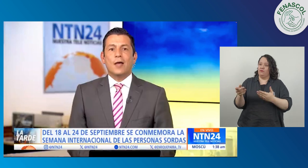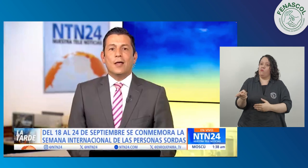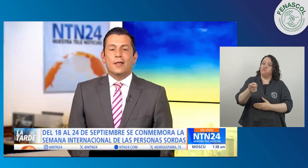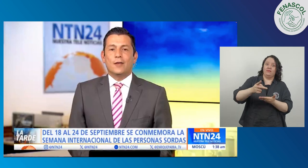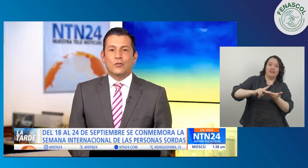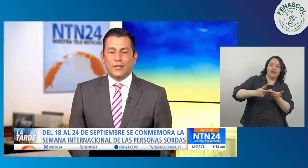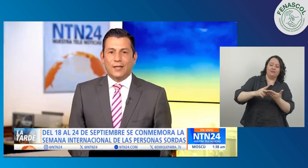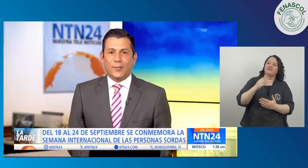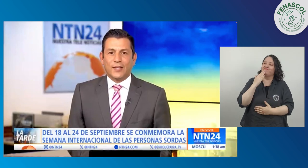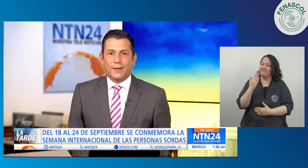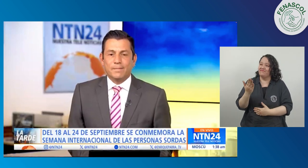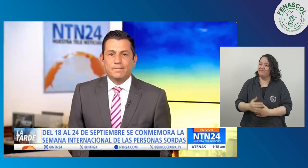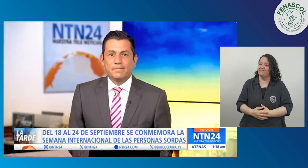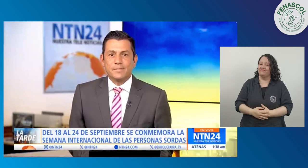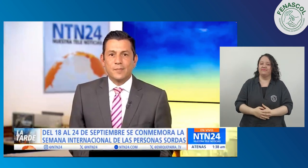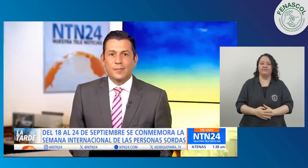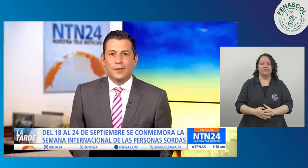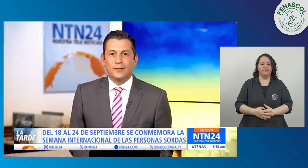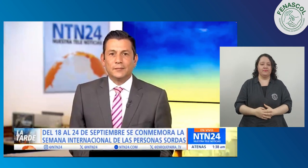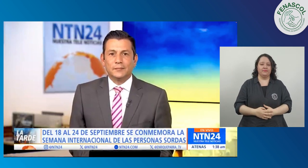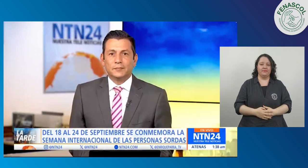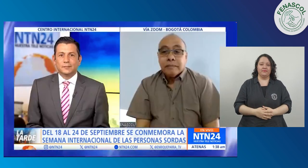ayuda de nuestro intérprete.